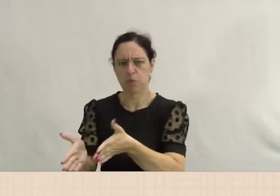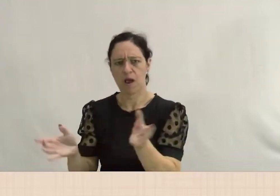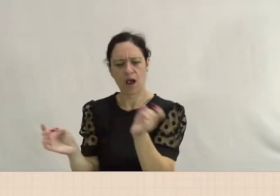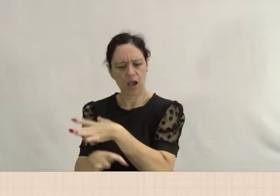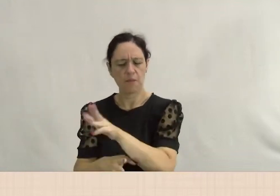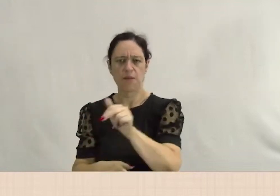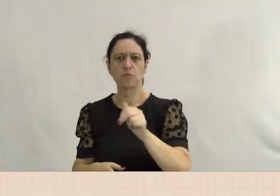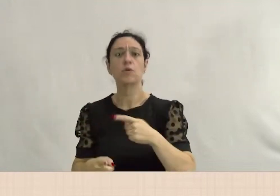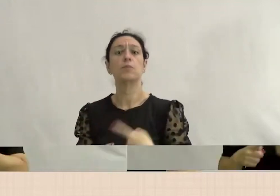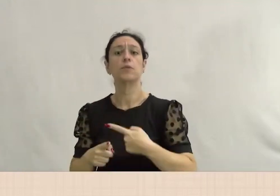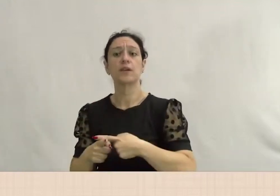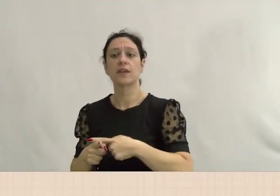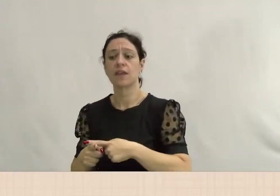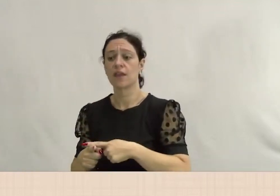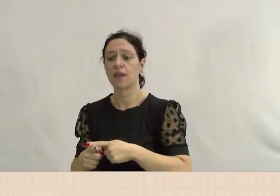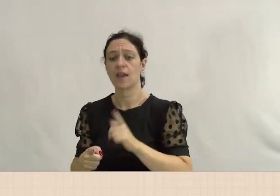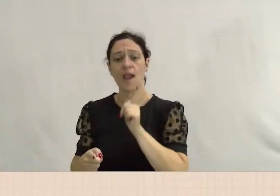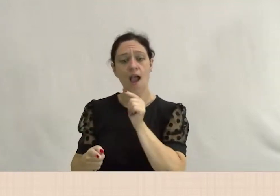água de novo e chove de novo.